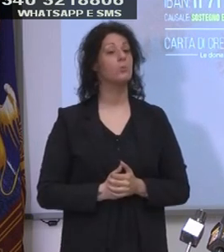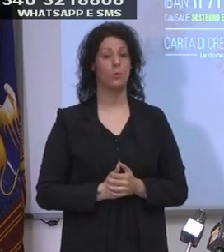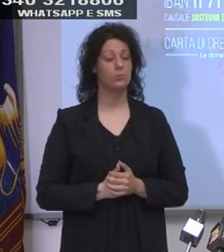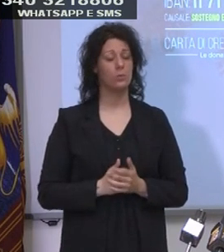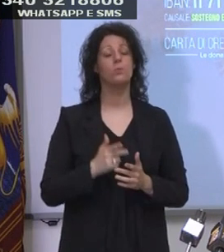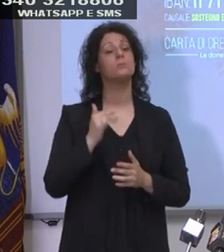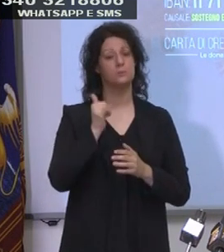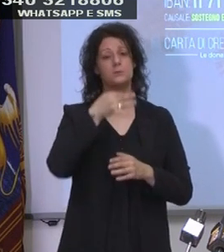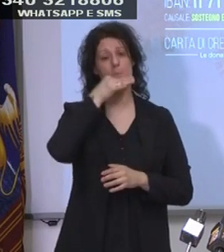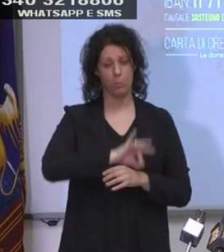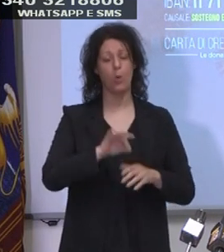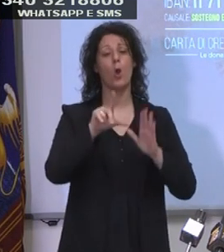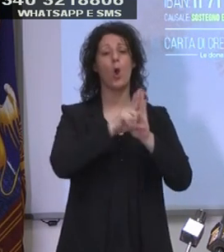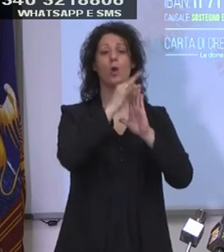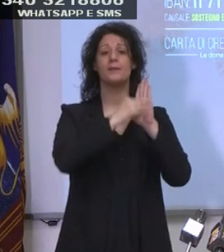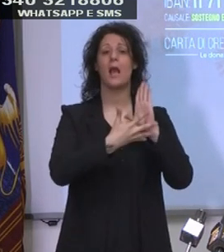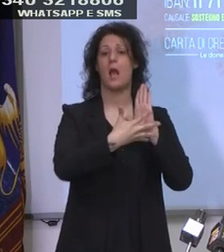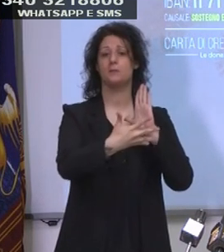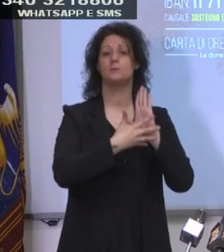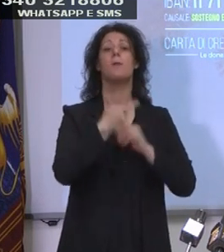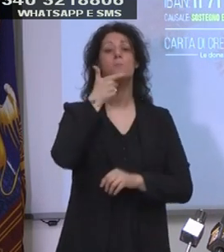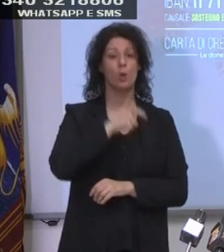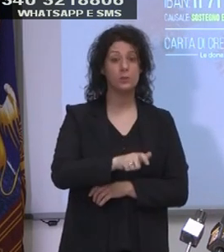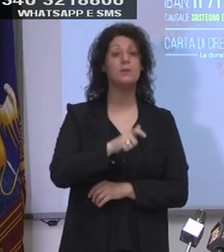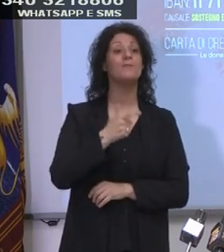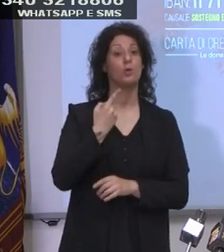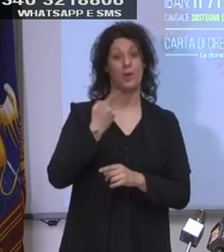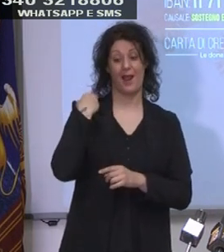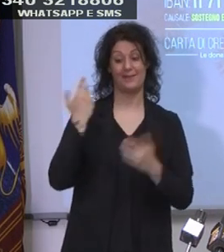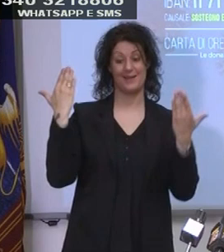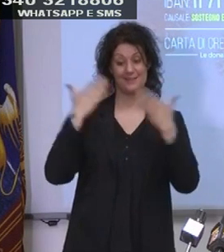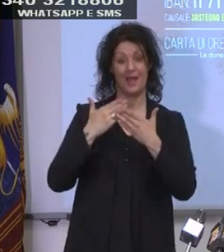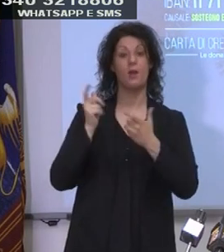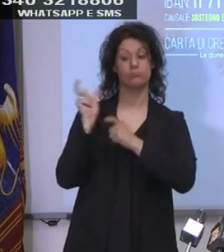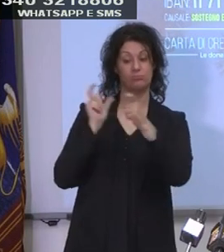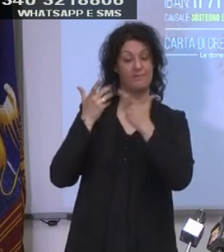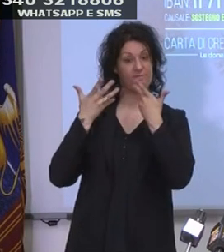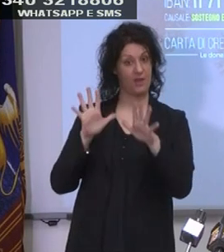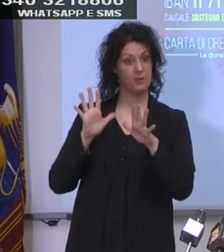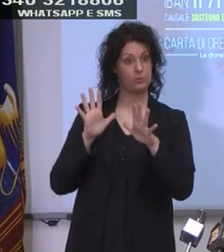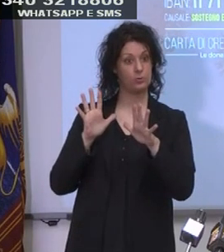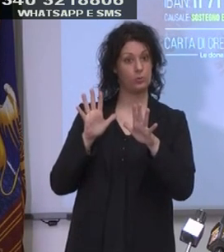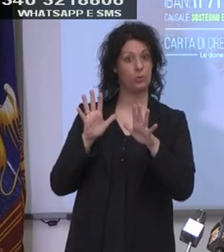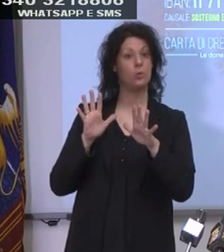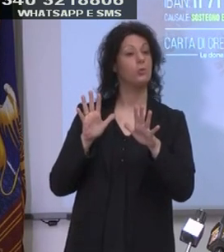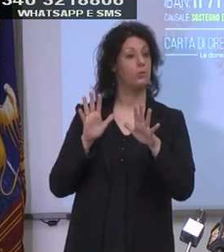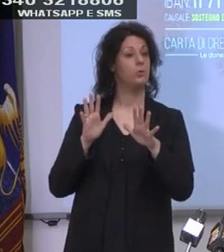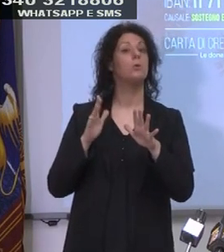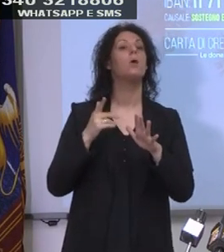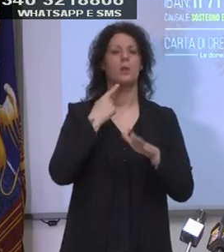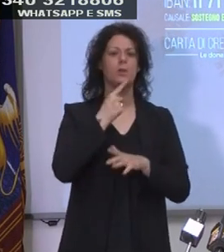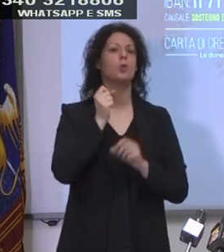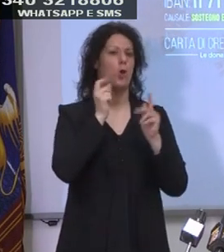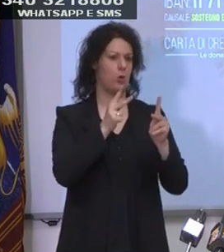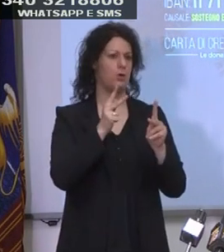è previsto dall'intesa verbale che c'è stata l'altra sera in videoconferenza, cioè il governo dice a questo punto noi facciamo